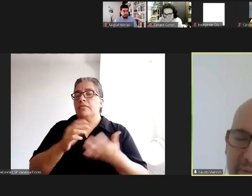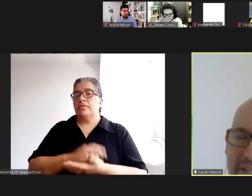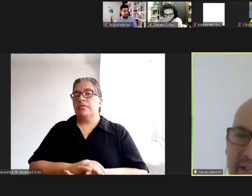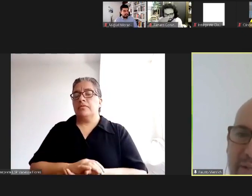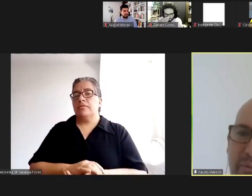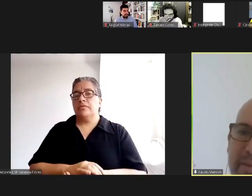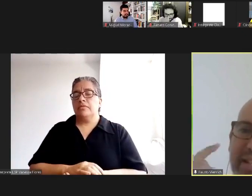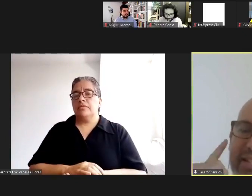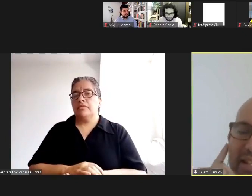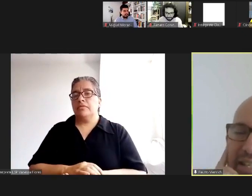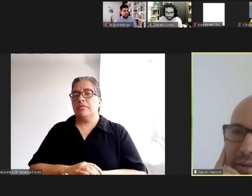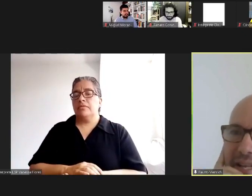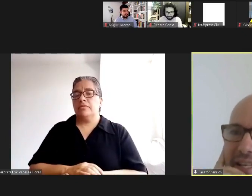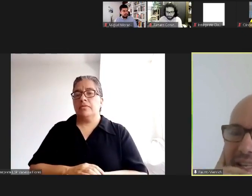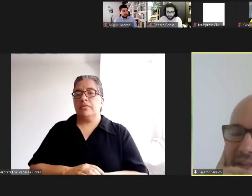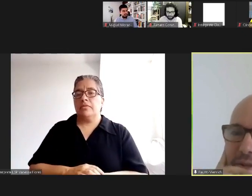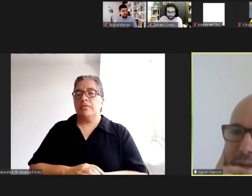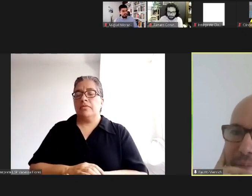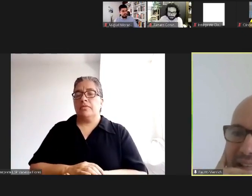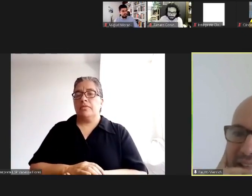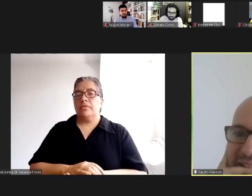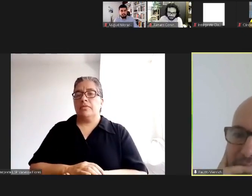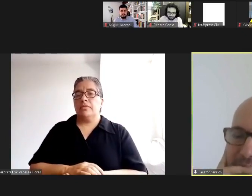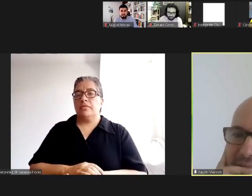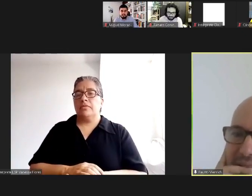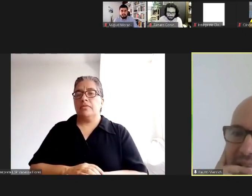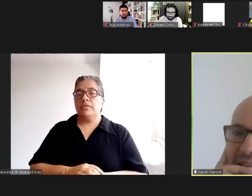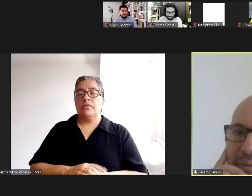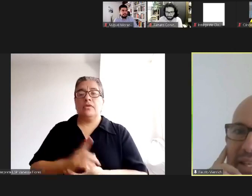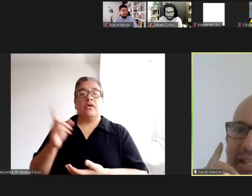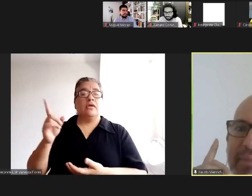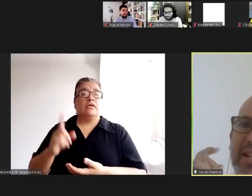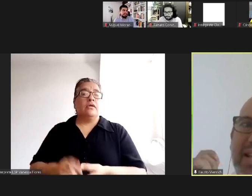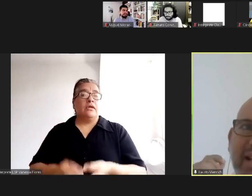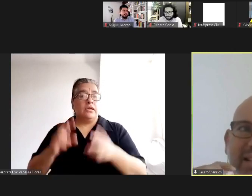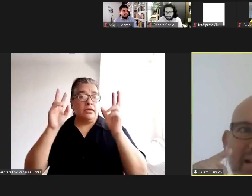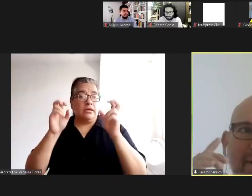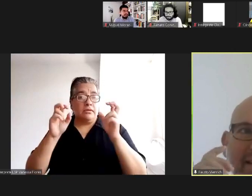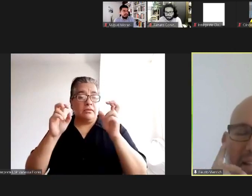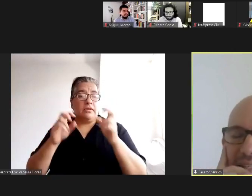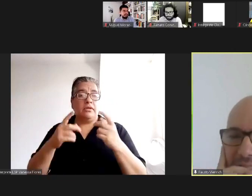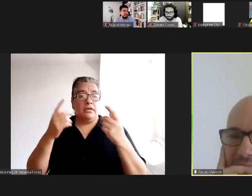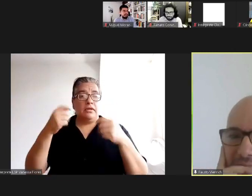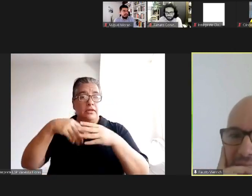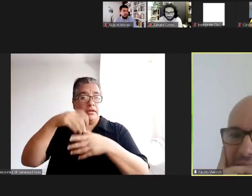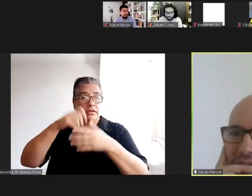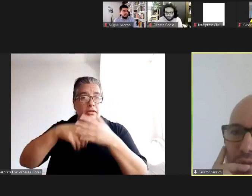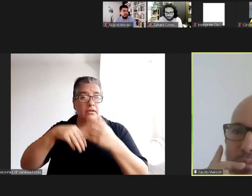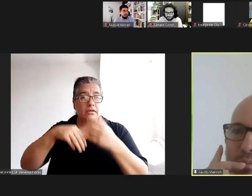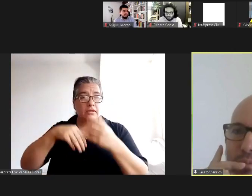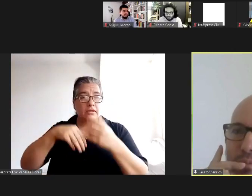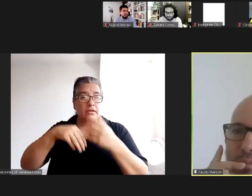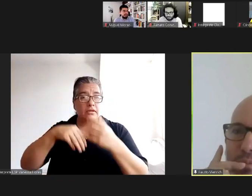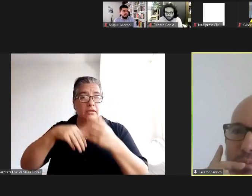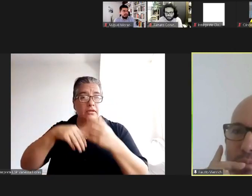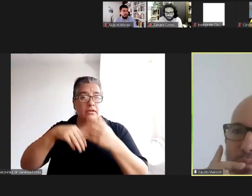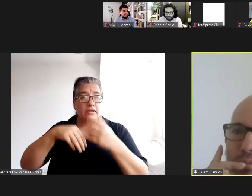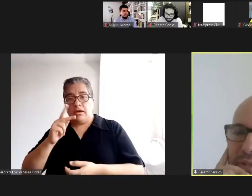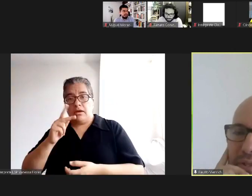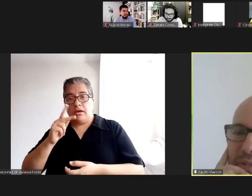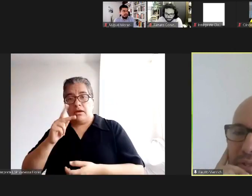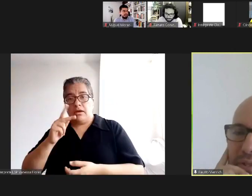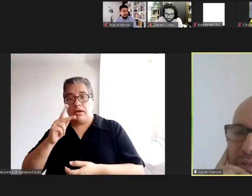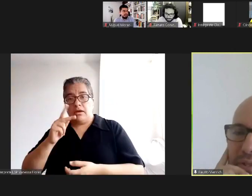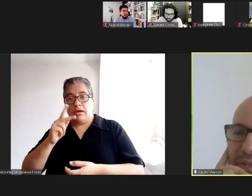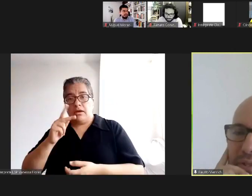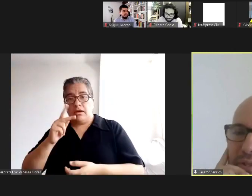que eventualmente se dieron en entorno a Marrakech. Evidentemente que el tema de derechos humanos, como